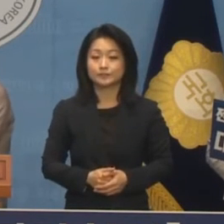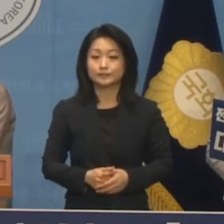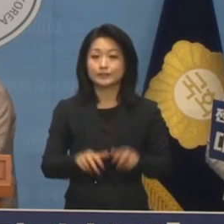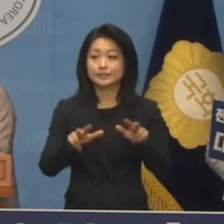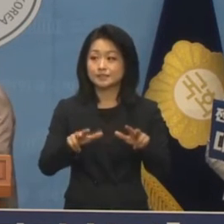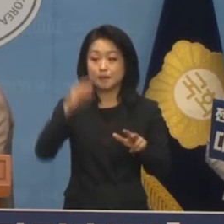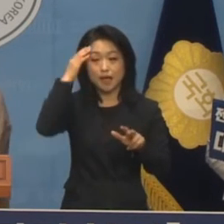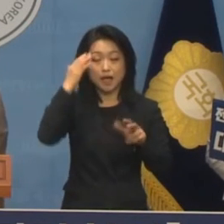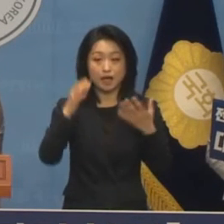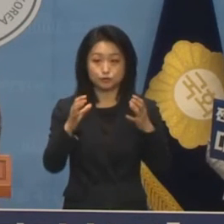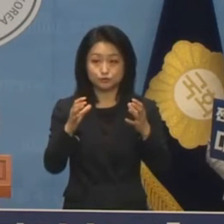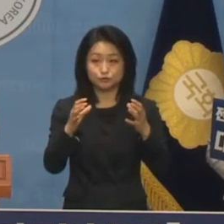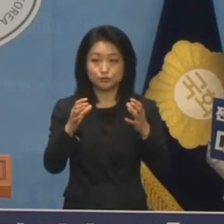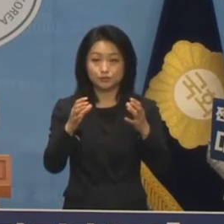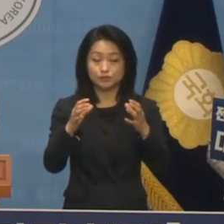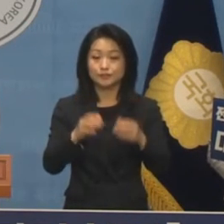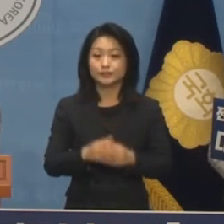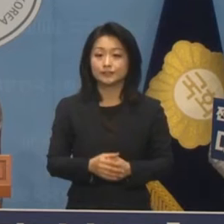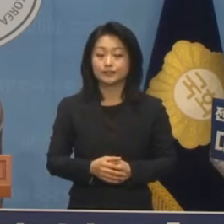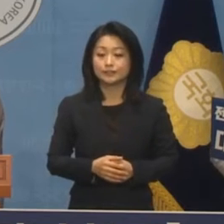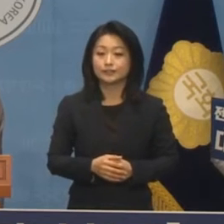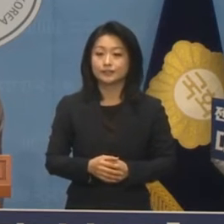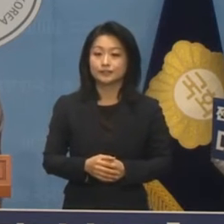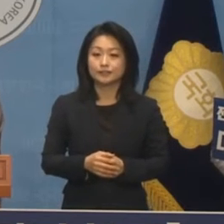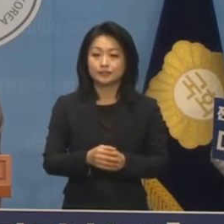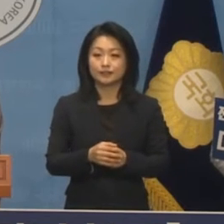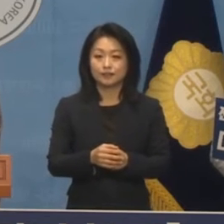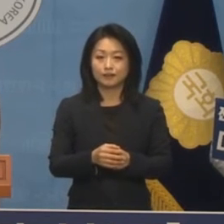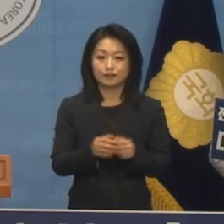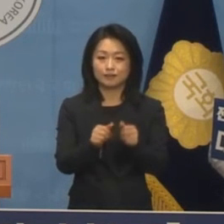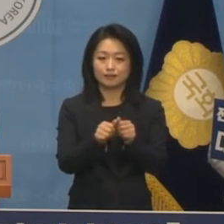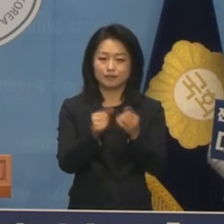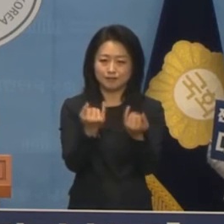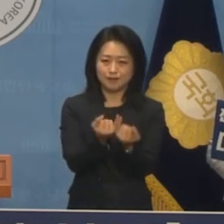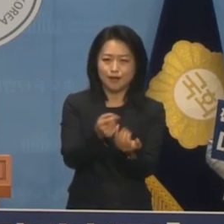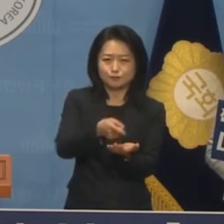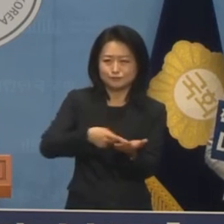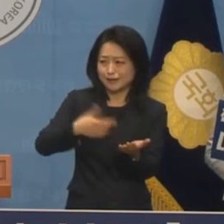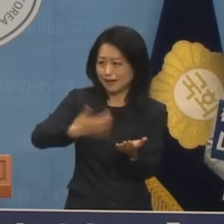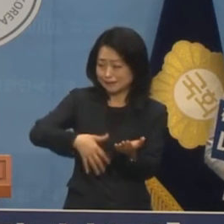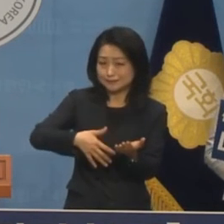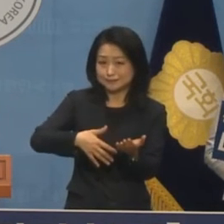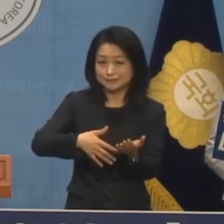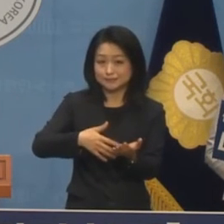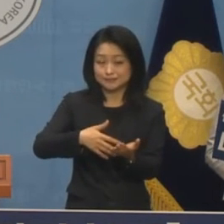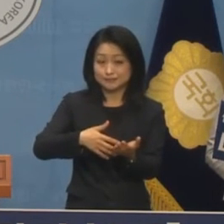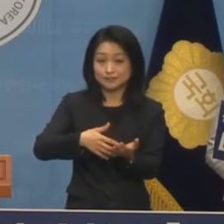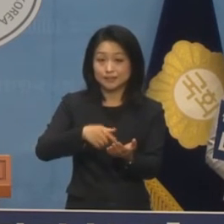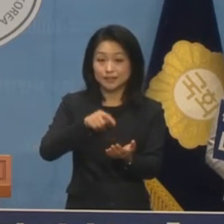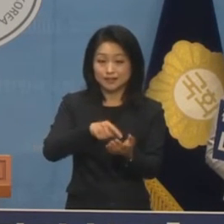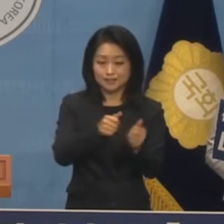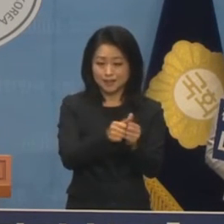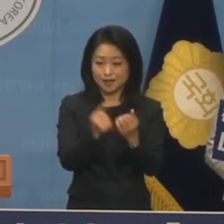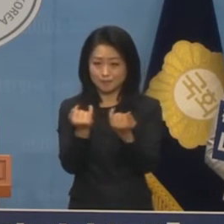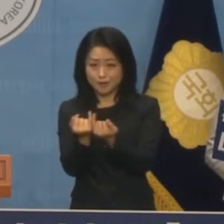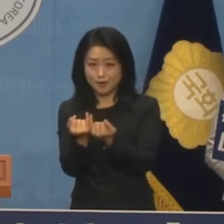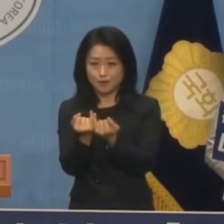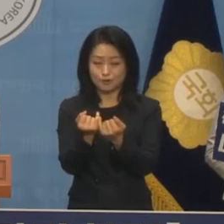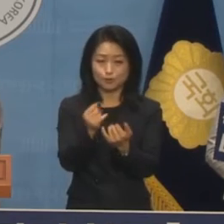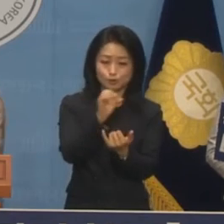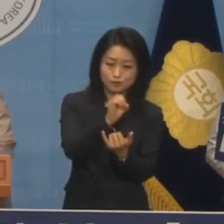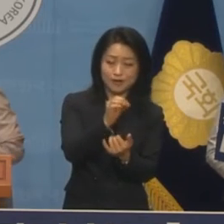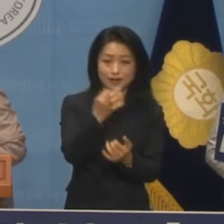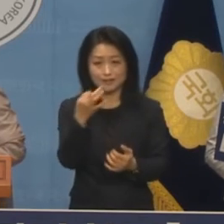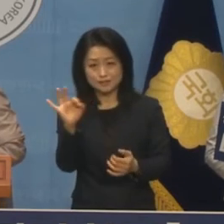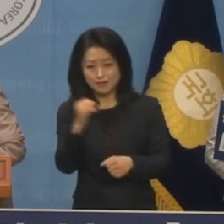지금 우리나라에서 이 성기 전환 수술 안 하고도 성별 전정을 인정해 줄까 말까를 놓고 지금 검토하고 있다고